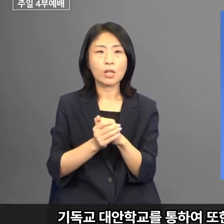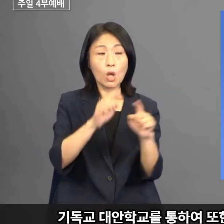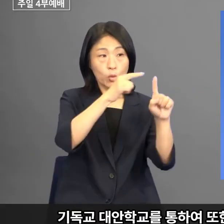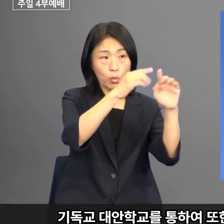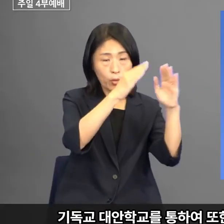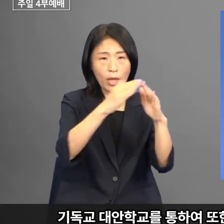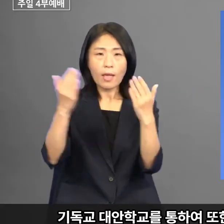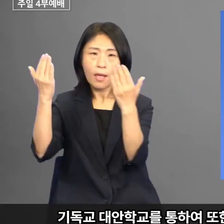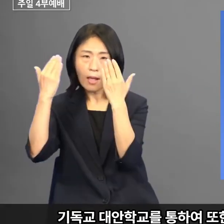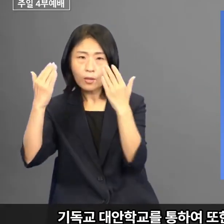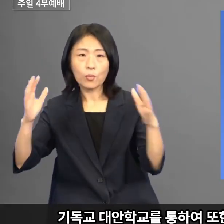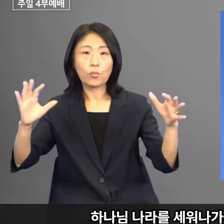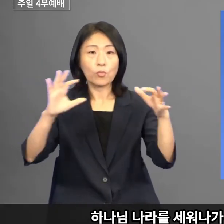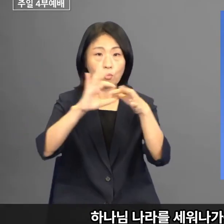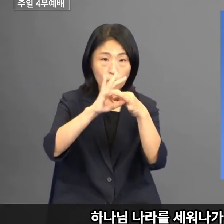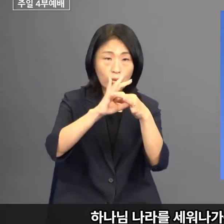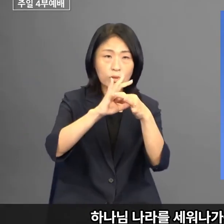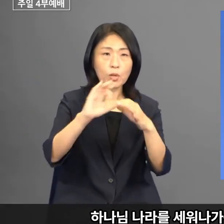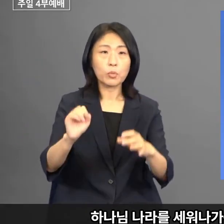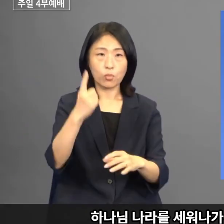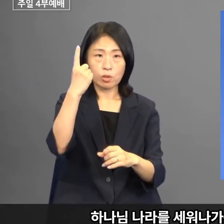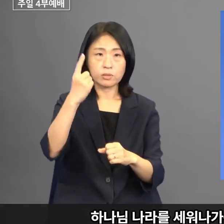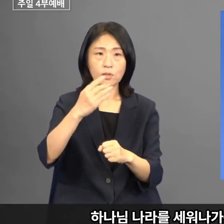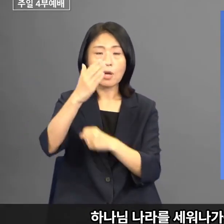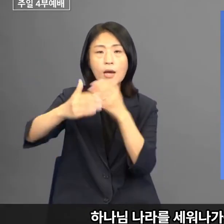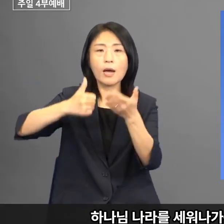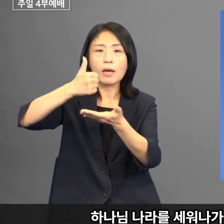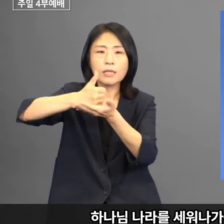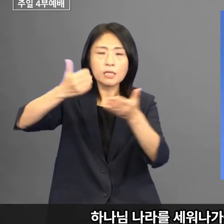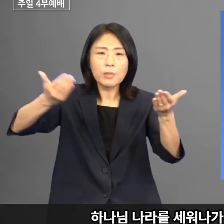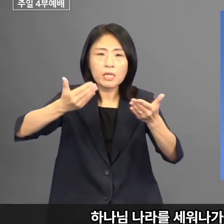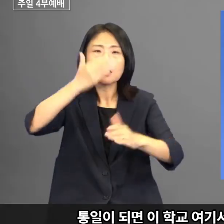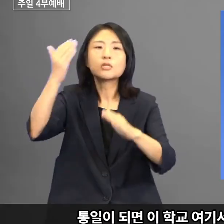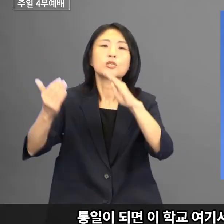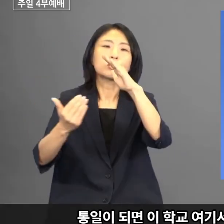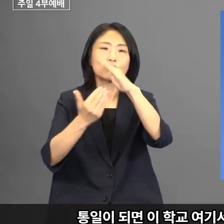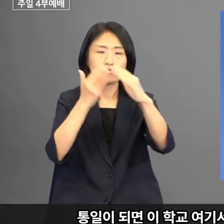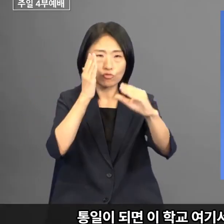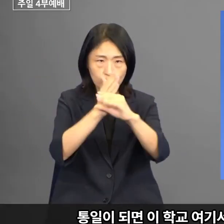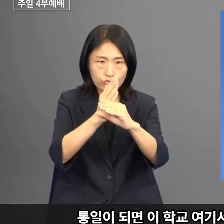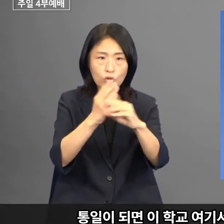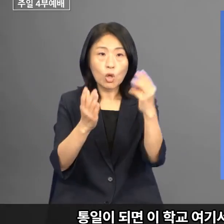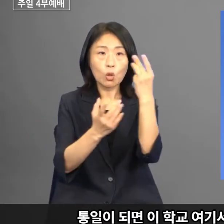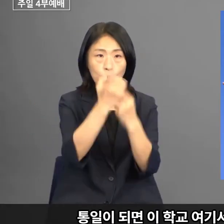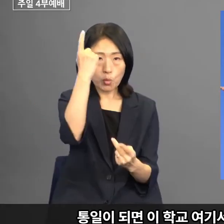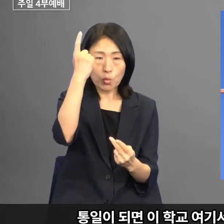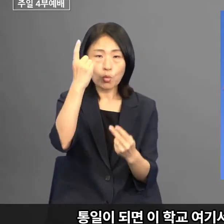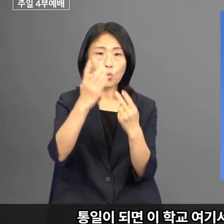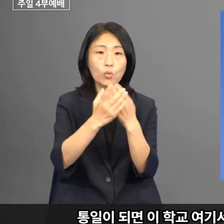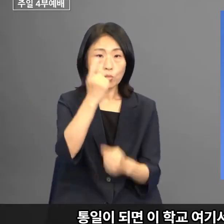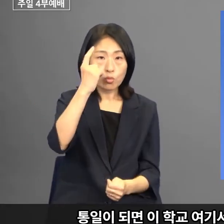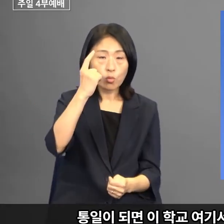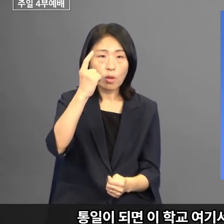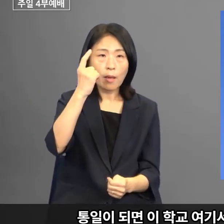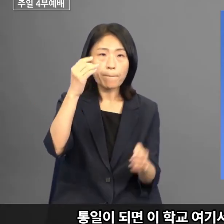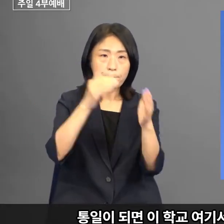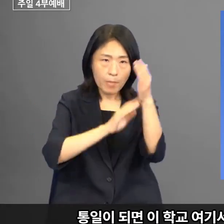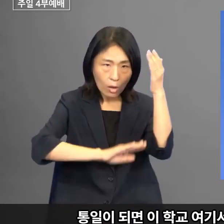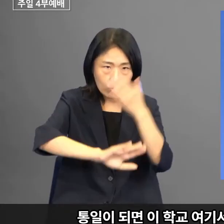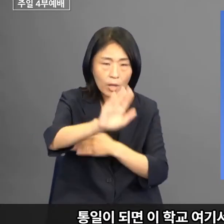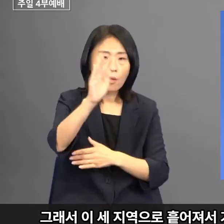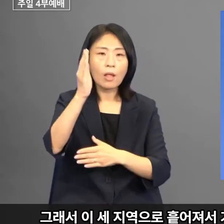통하여서 함께 연합해서 하나님 나라를 세워나가는 일을 여기서 하고 계신데 통일이 되면 이 학교 여기서 뭐 하겠어요? 그걸로